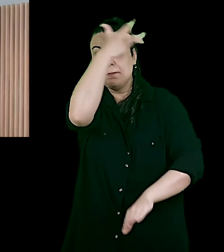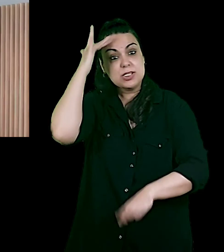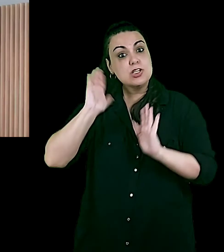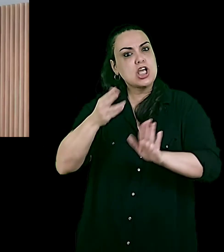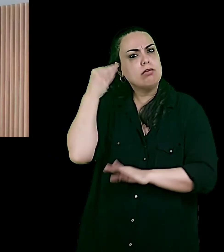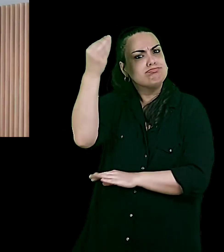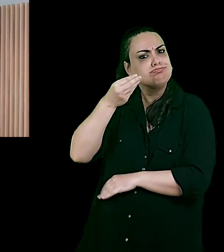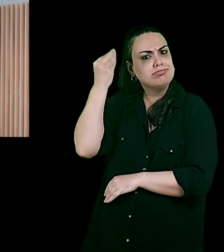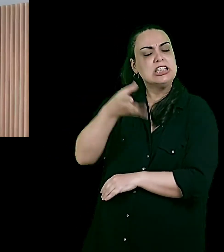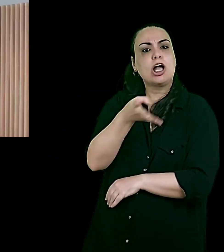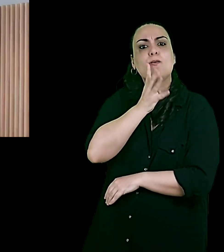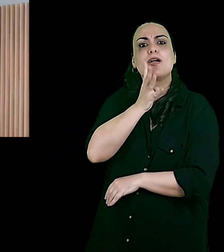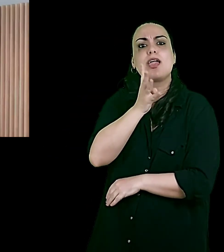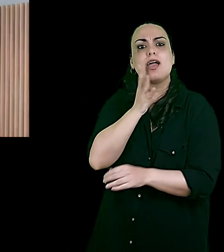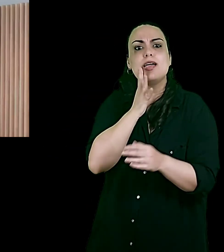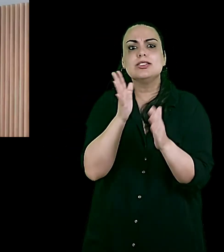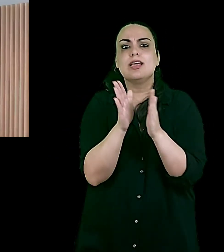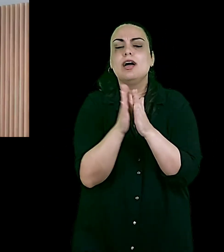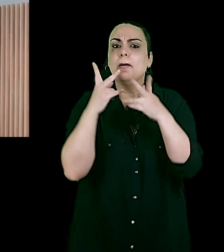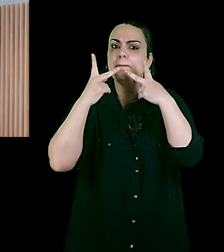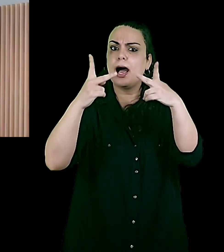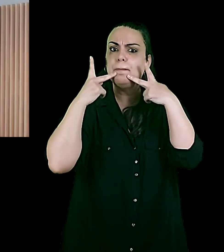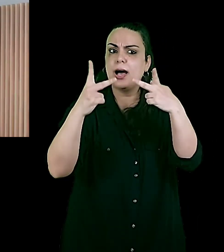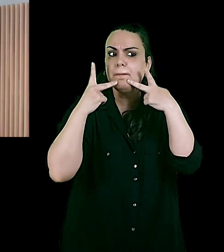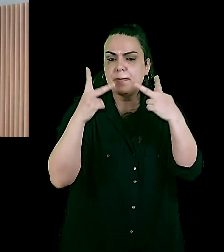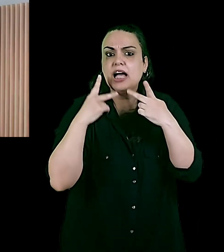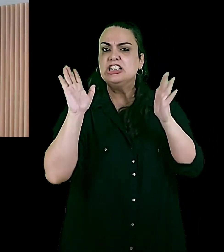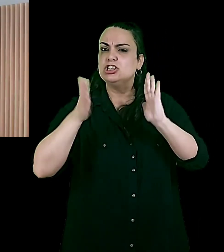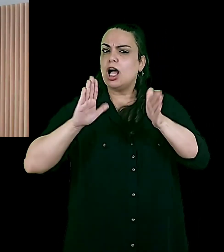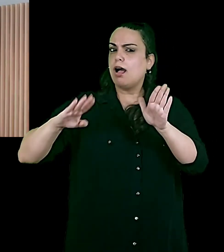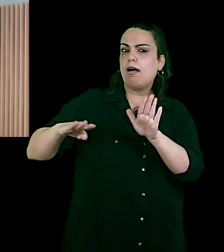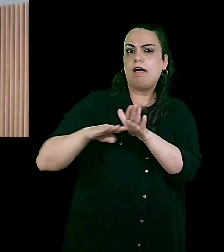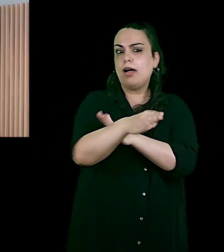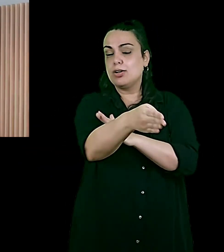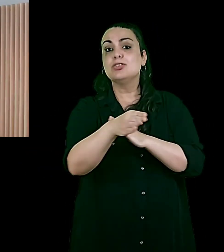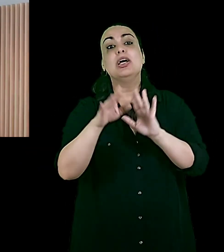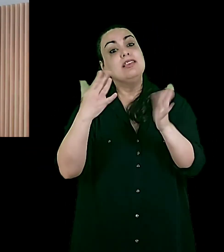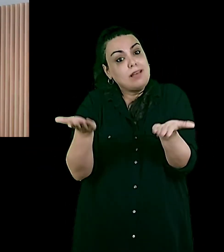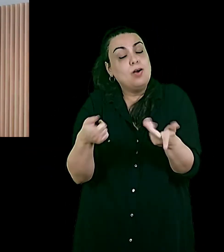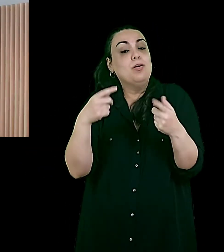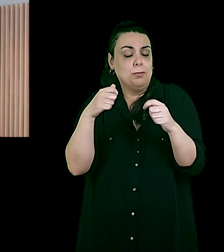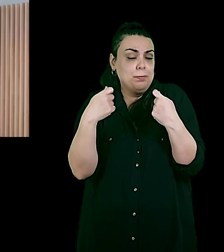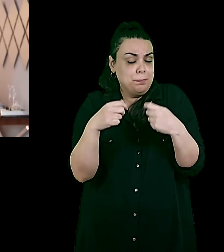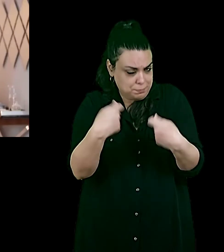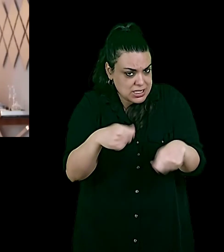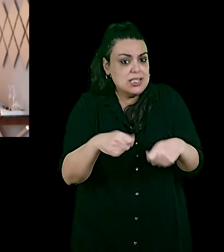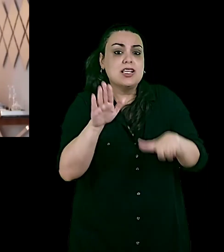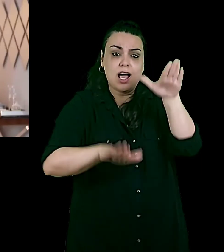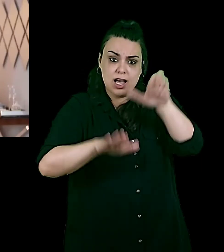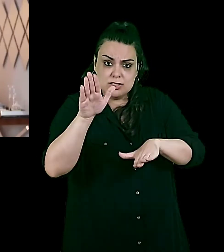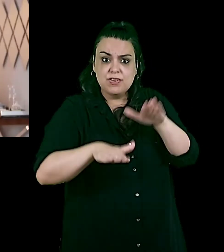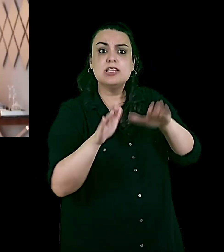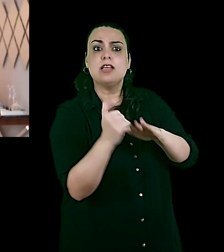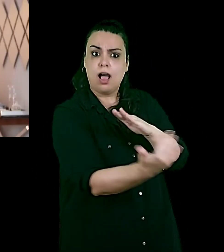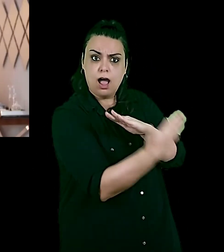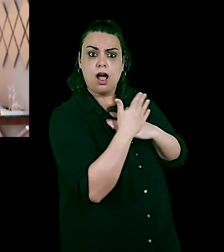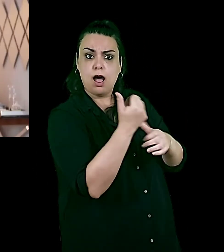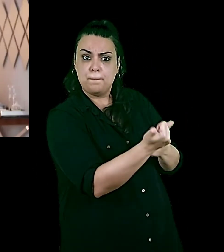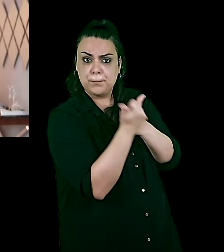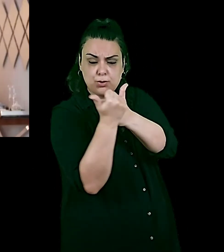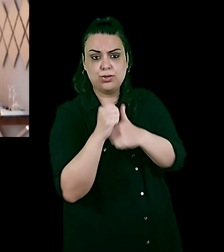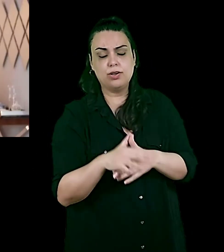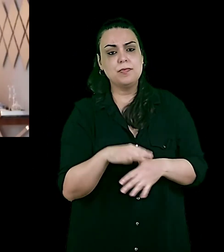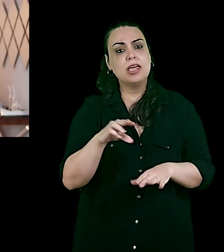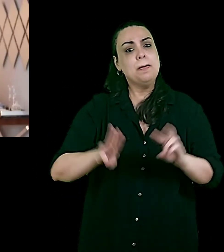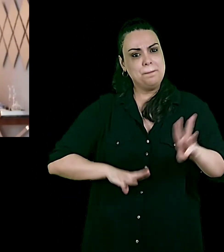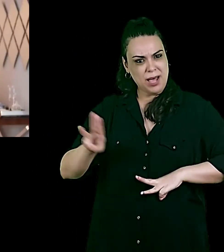naquela palavra. E qual é a forma de desenvolver isso? Tornando isso possível e real do lado de fora. Vamos lá, Marcos capítulo de número